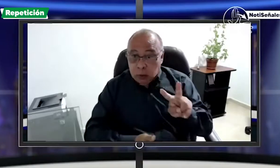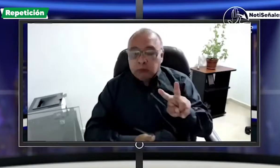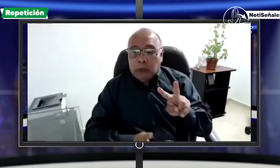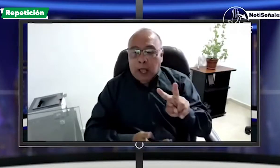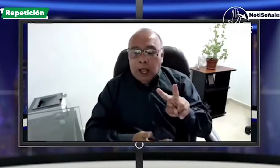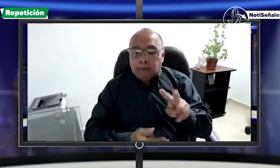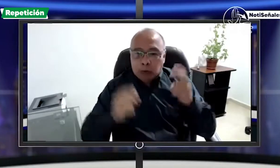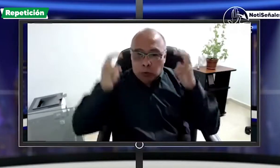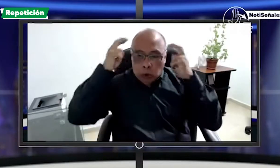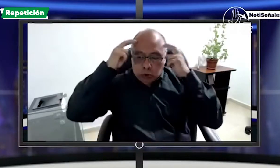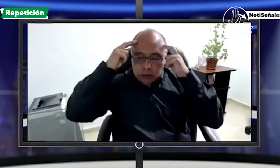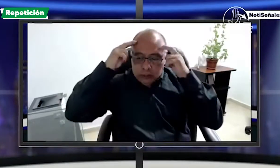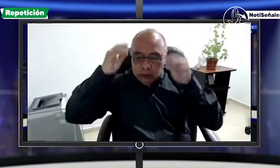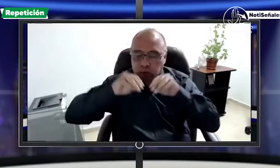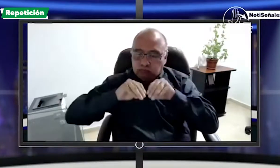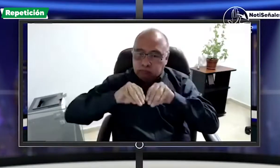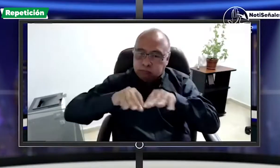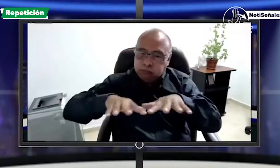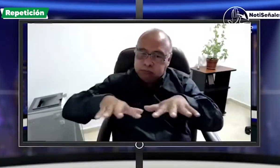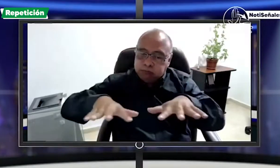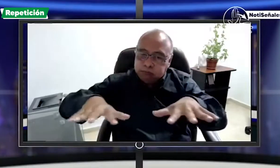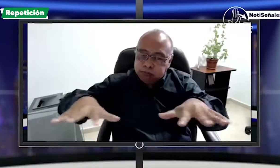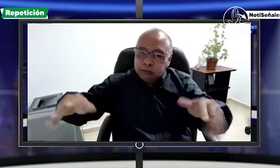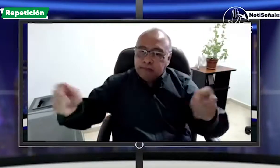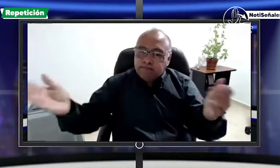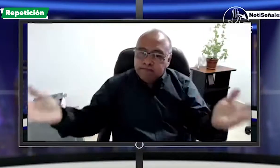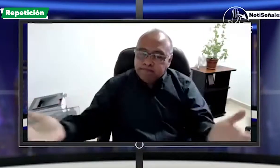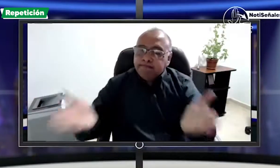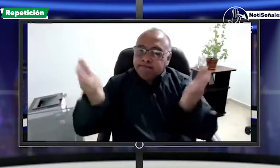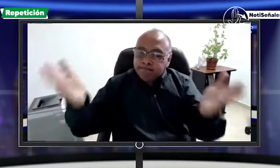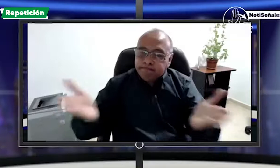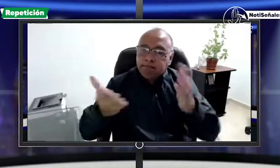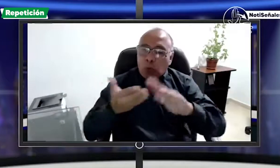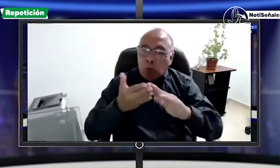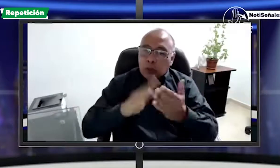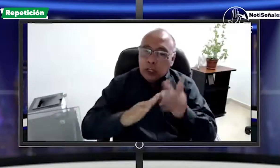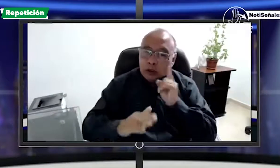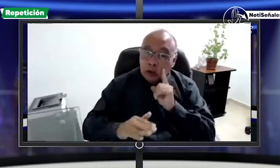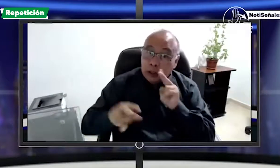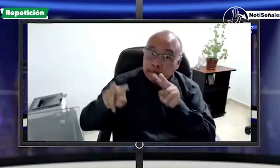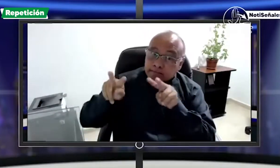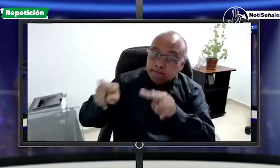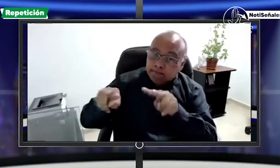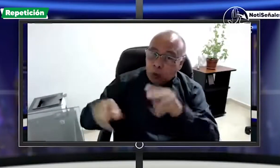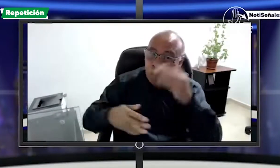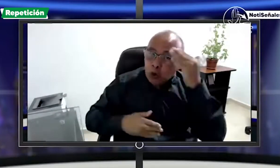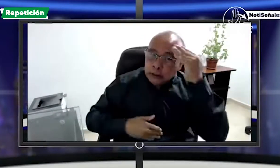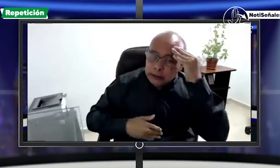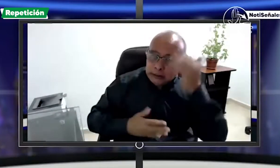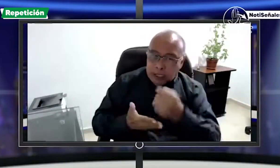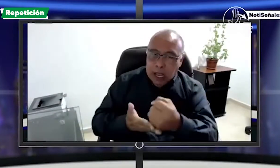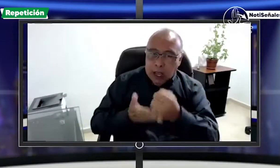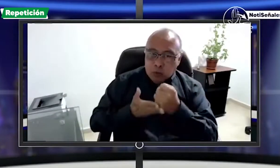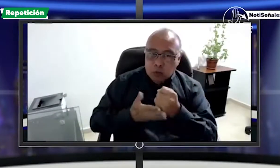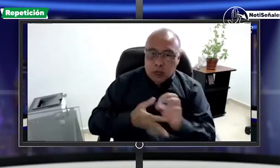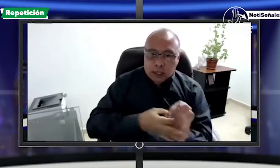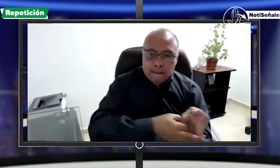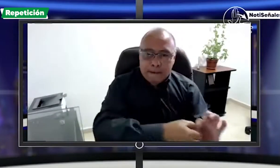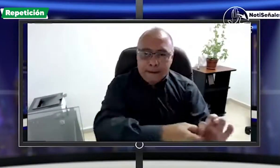comunidad Sorda Por eso Nuestro compromiso Para este 2022 Para este 2022 Es hacer Este tipo De